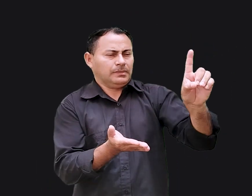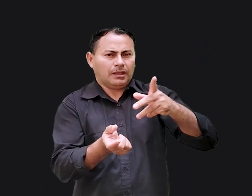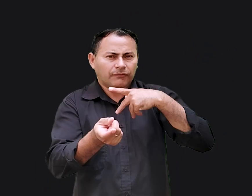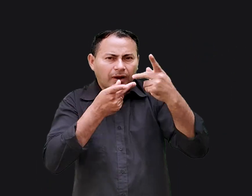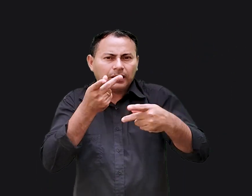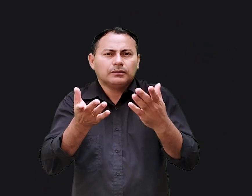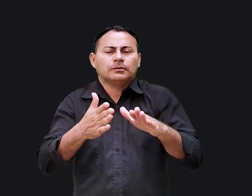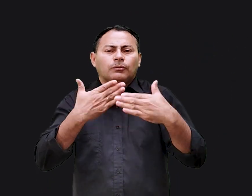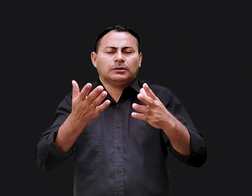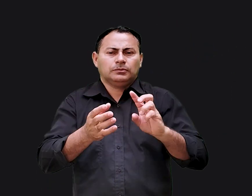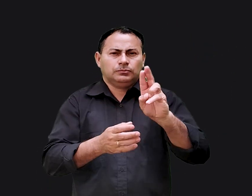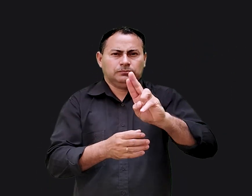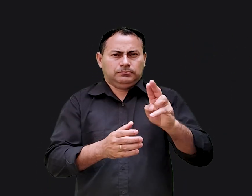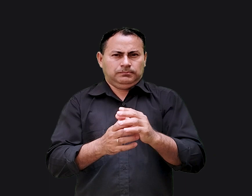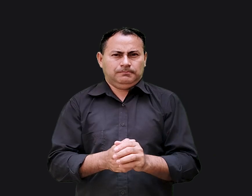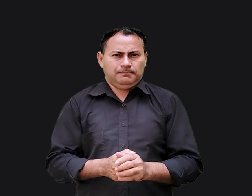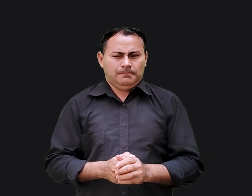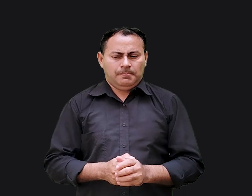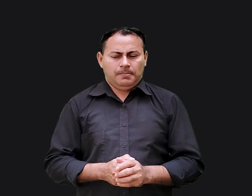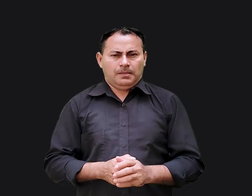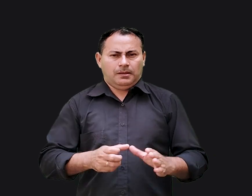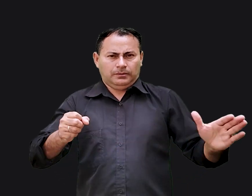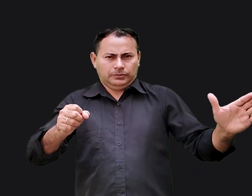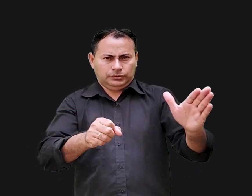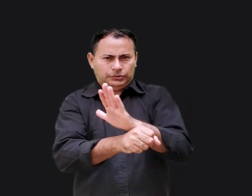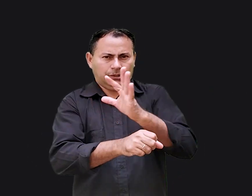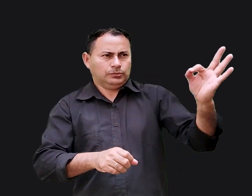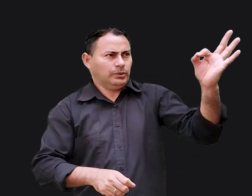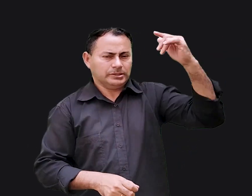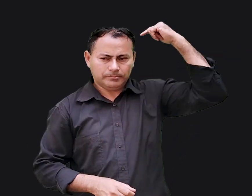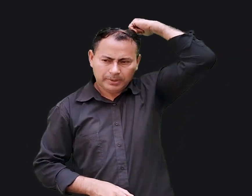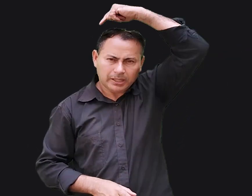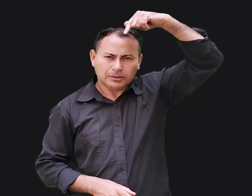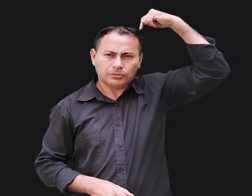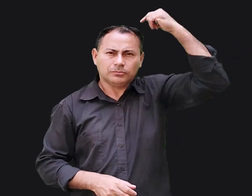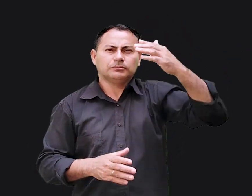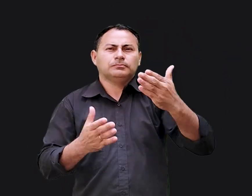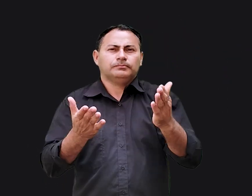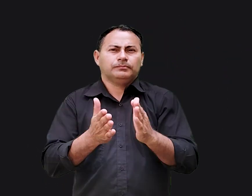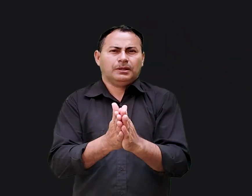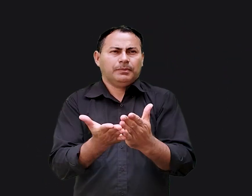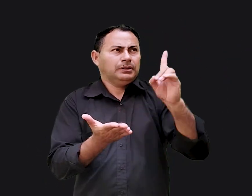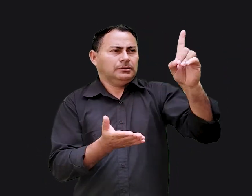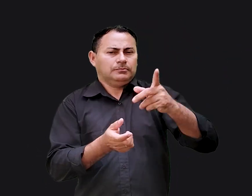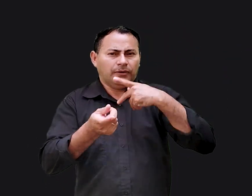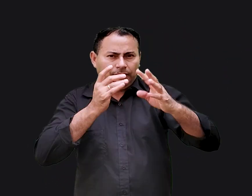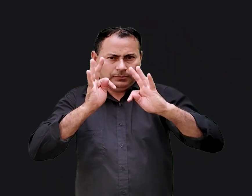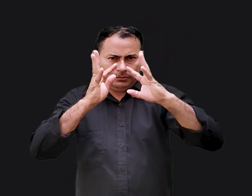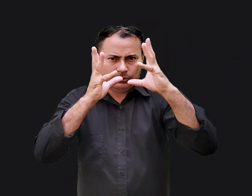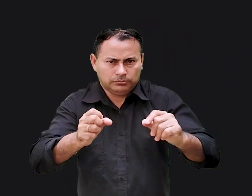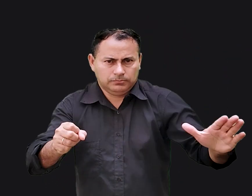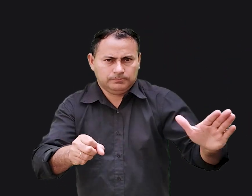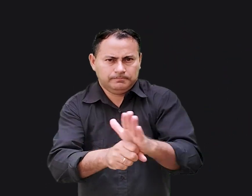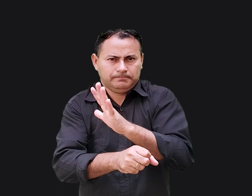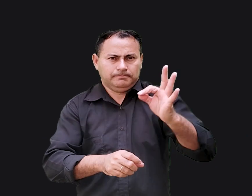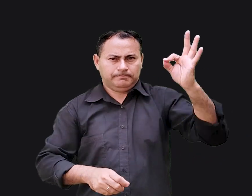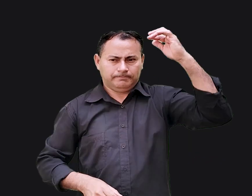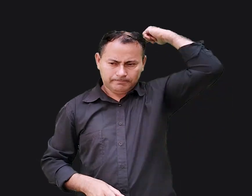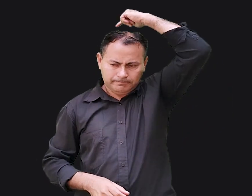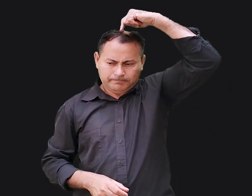diz quando usa a expressão cheio do Espírito? A Bíblia ordena que todos sejam cheios do Espírito.